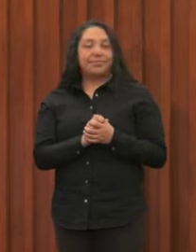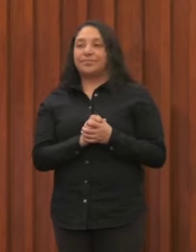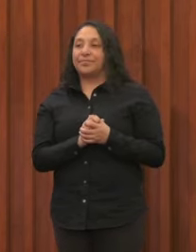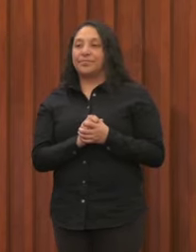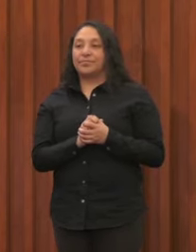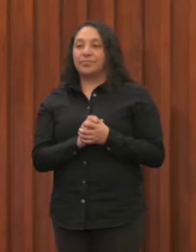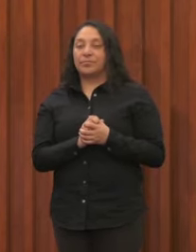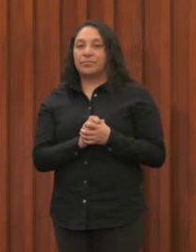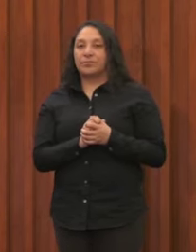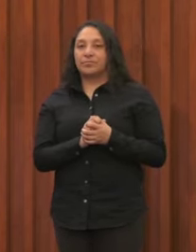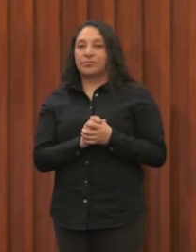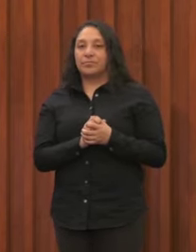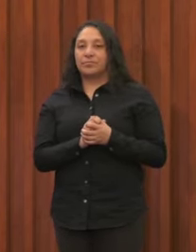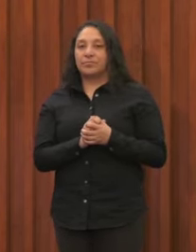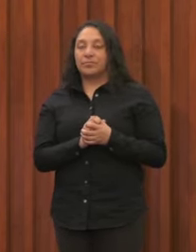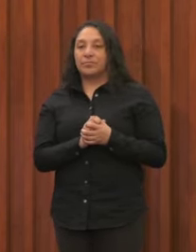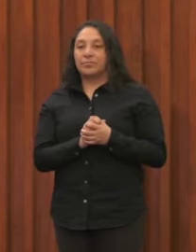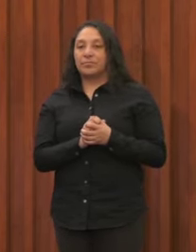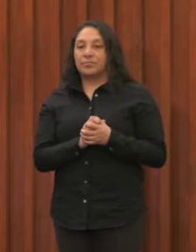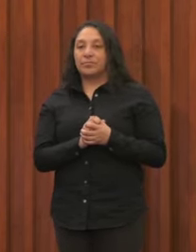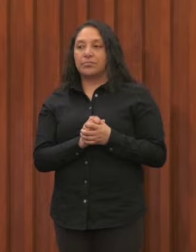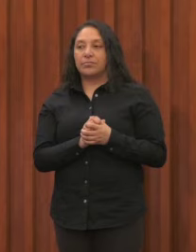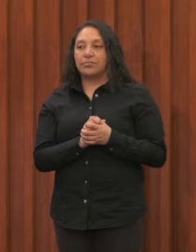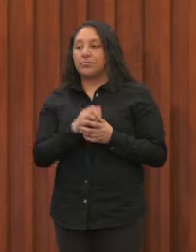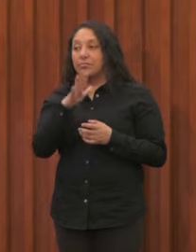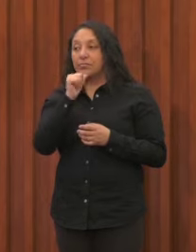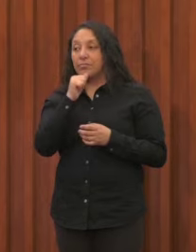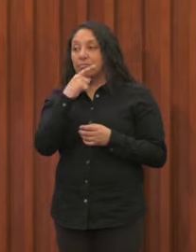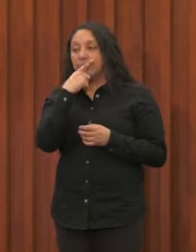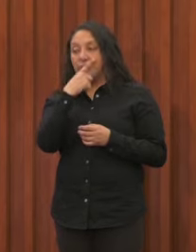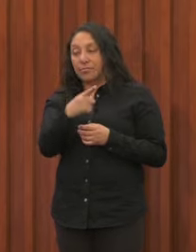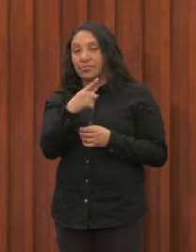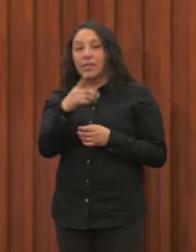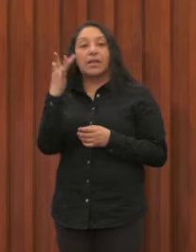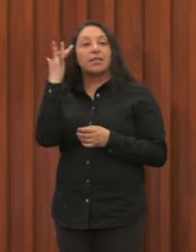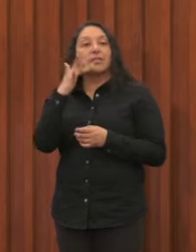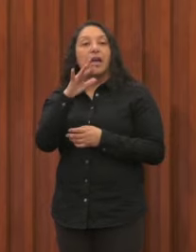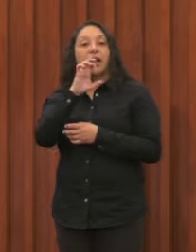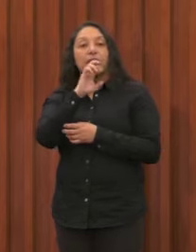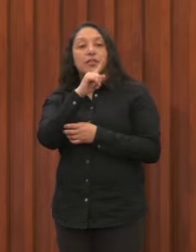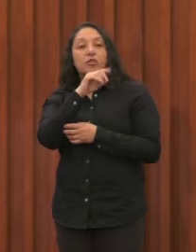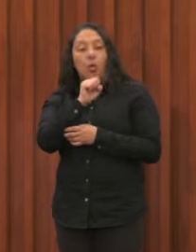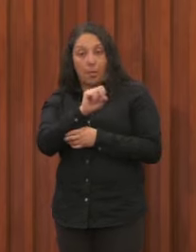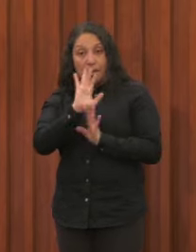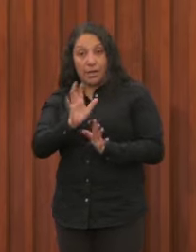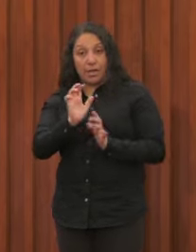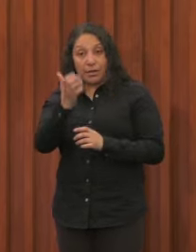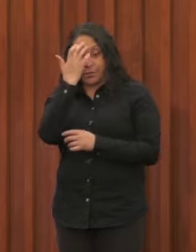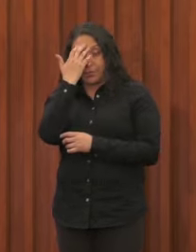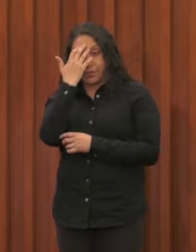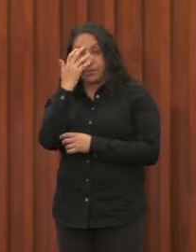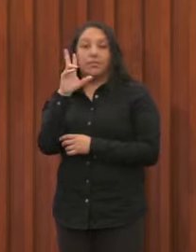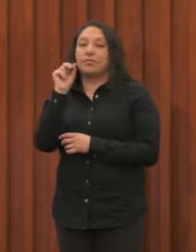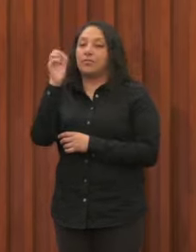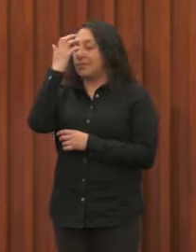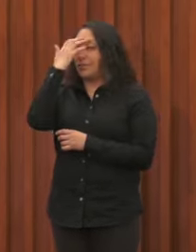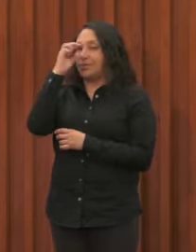No se puede decir que se conoce San Cristóbal, San Cris, si no se conoce a Menel.